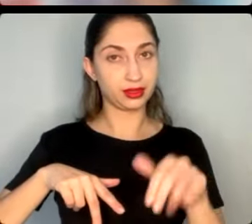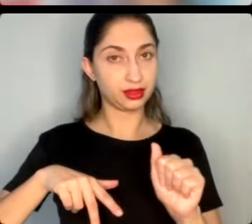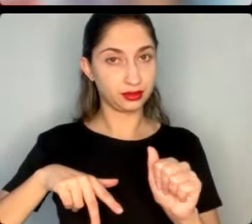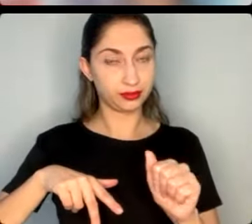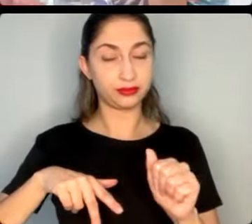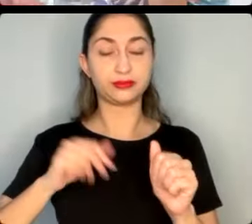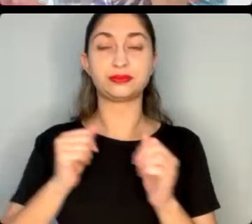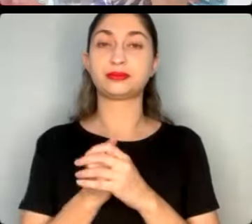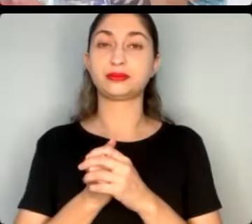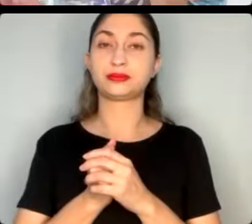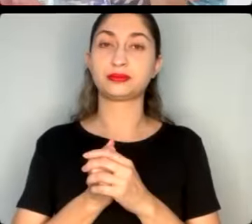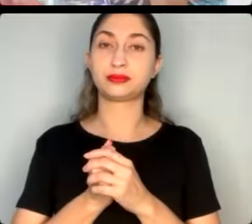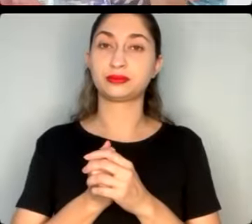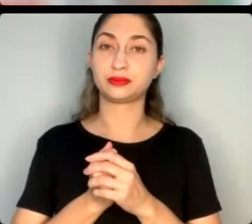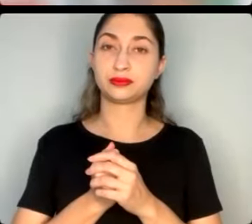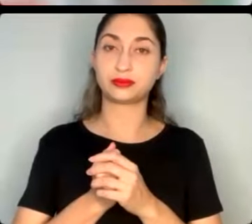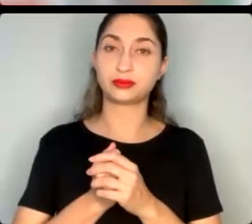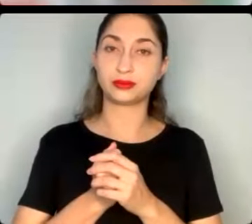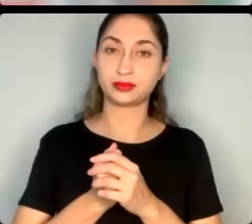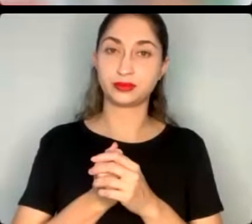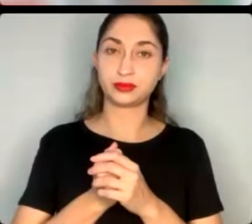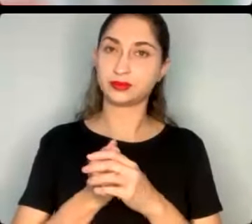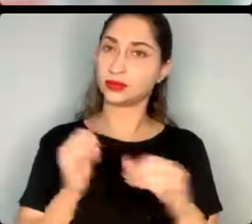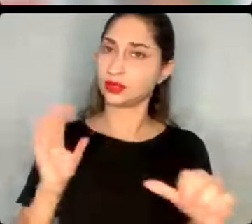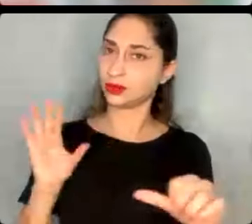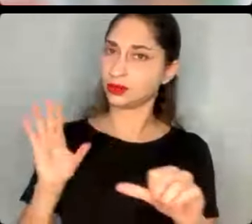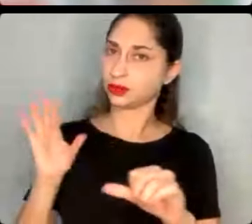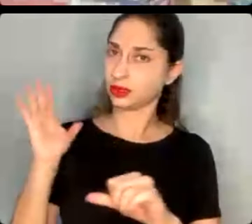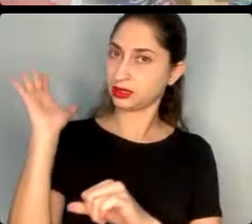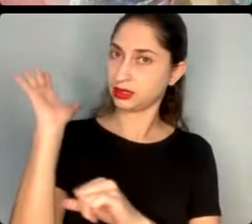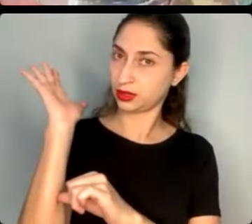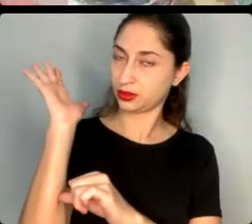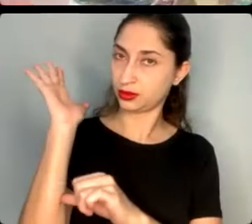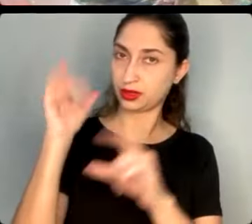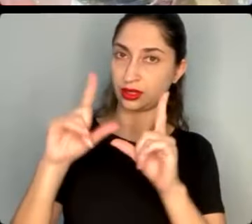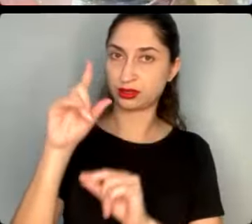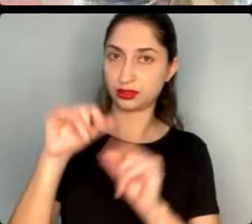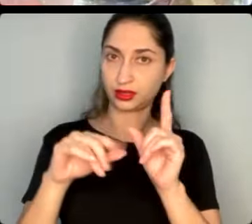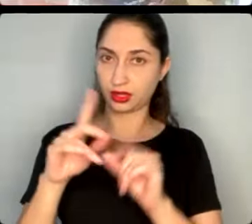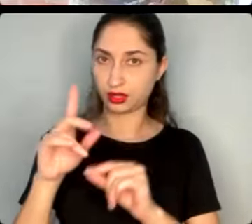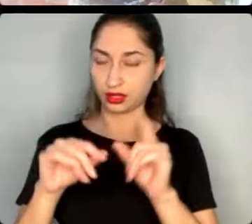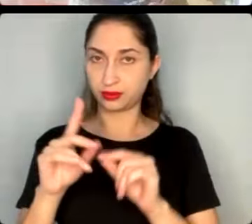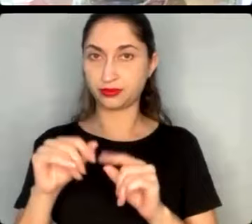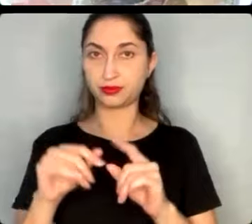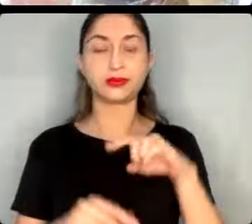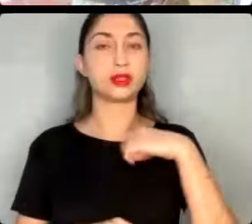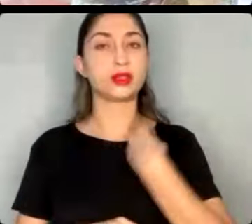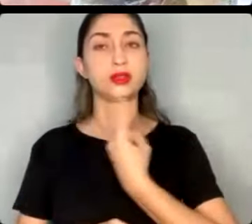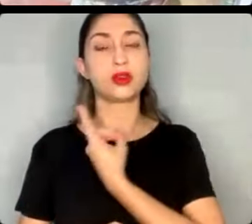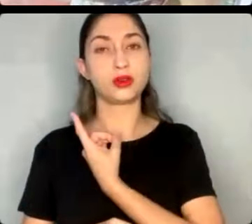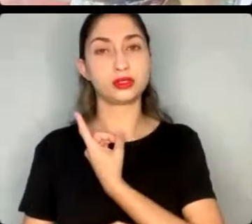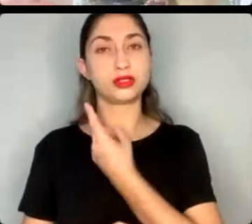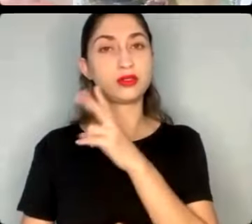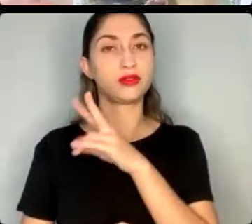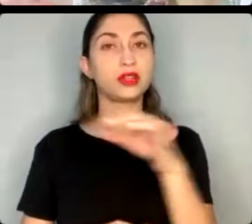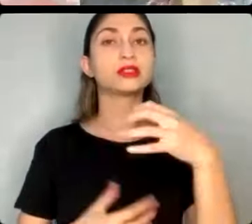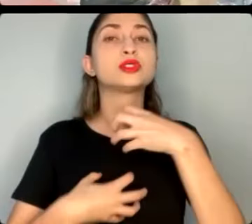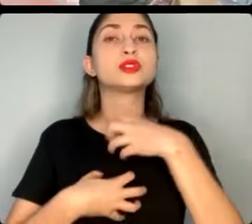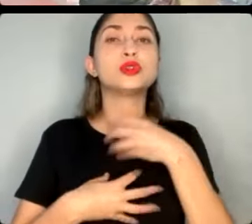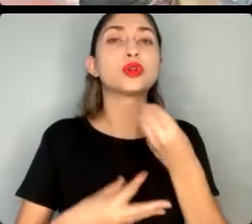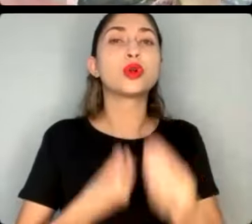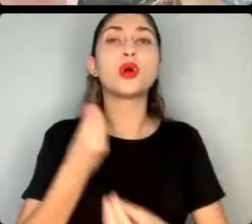alimentados pelo centro da estrela. Então, como que a gente vai sentindo os ossos, fazendo